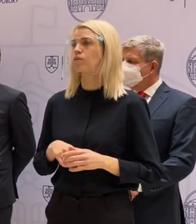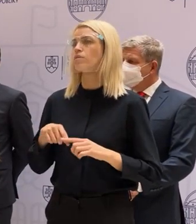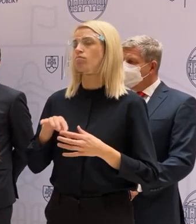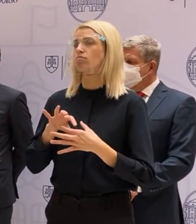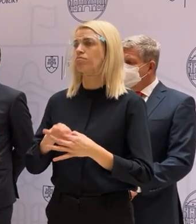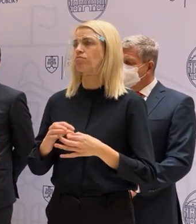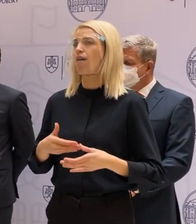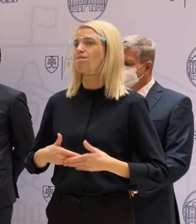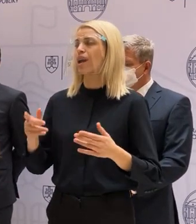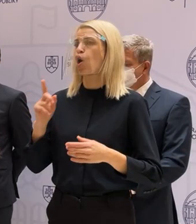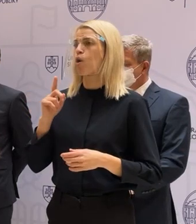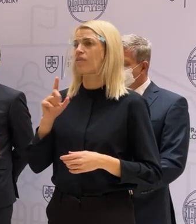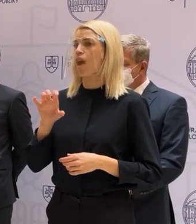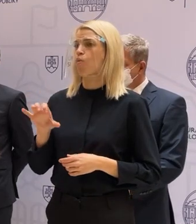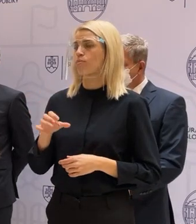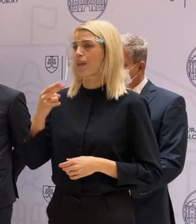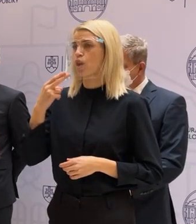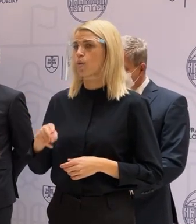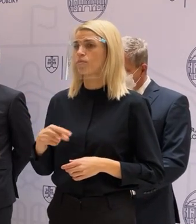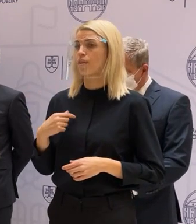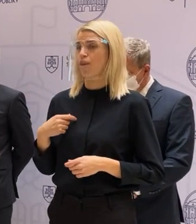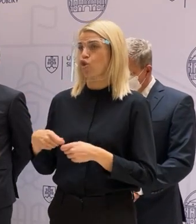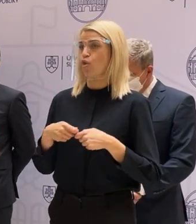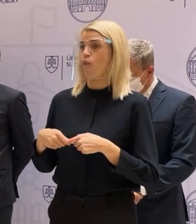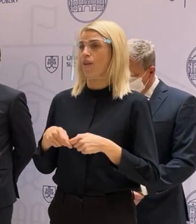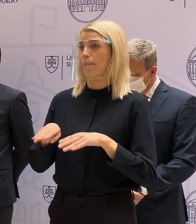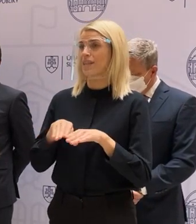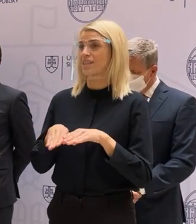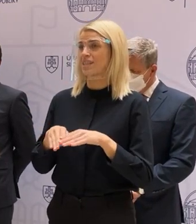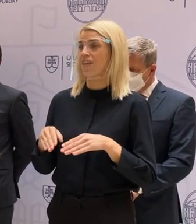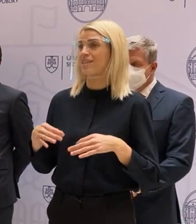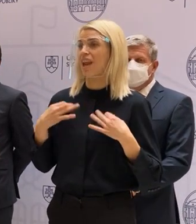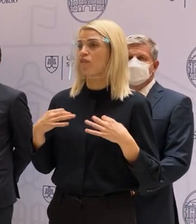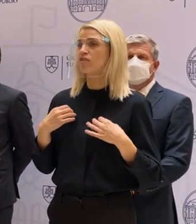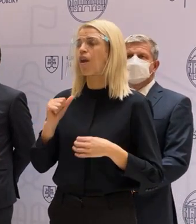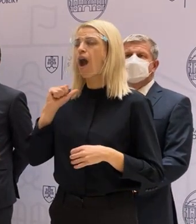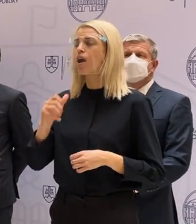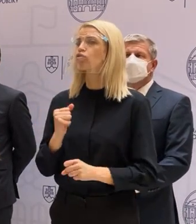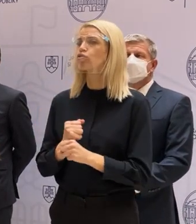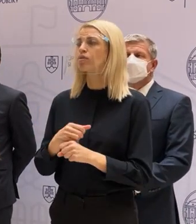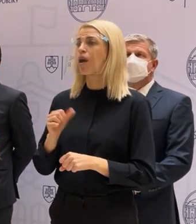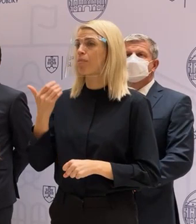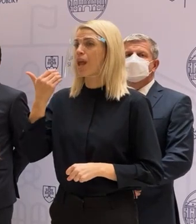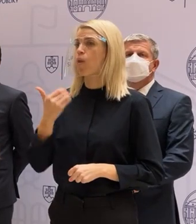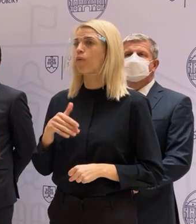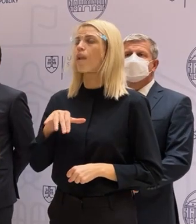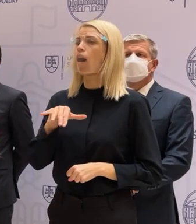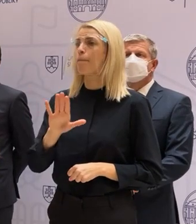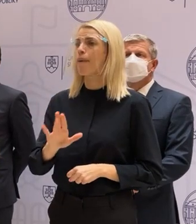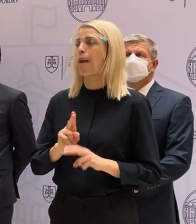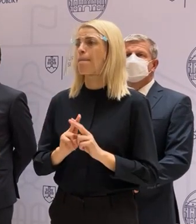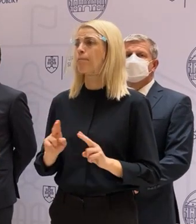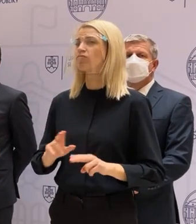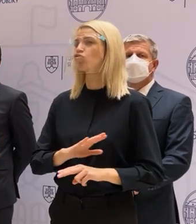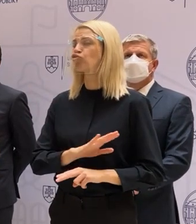Európskej komisie. Spolu s kolegami na ministerstve zdravotníctva dennodenne pracujeme na tom, aby naši občania mali k dispozícii